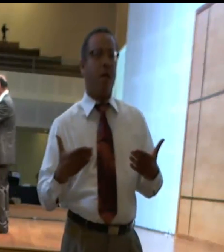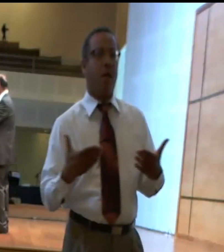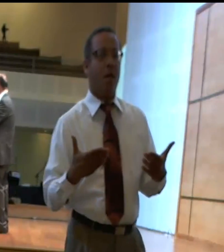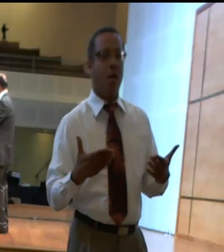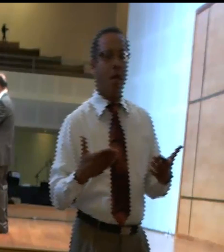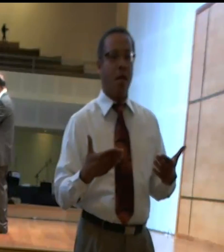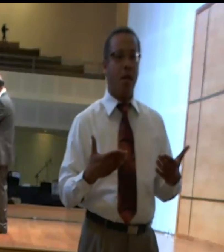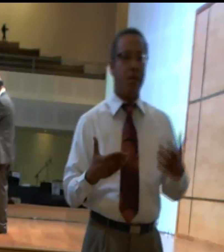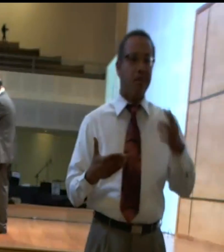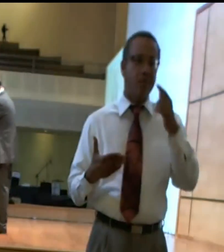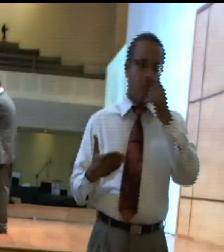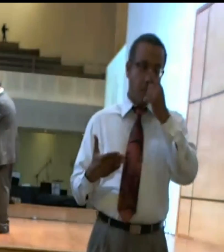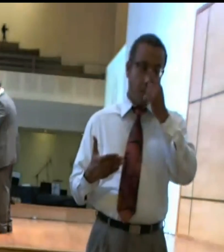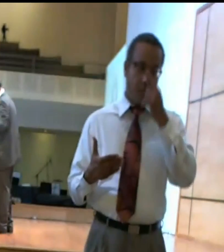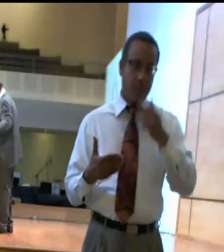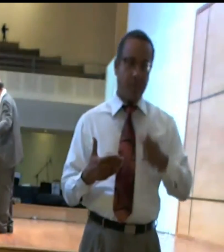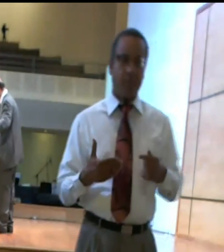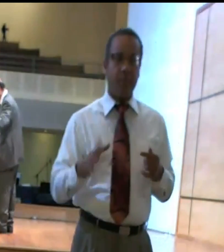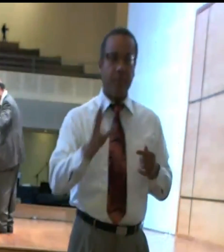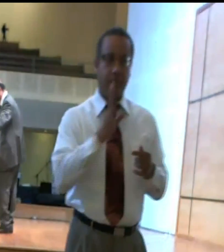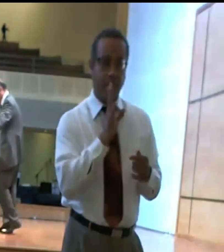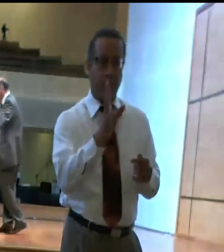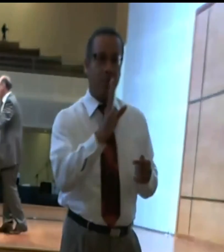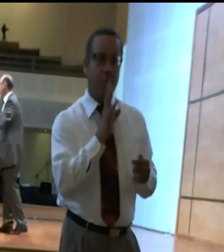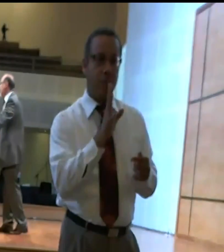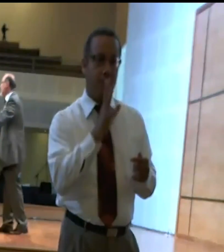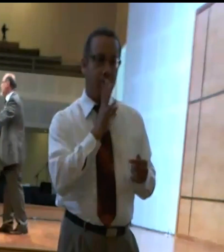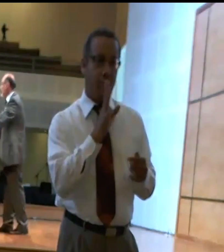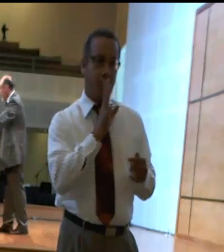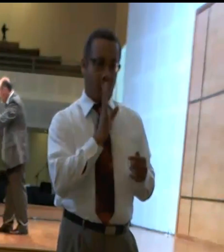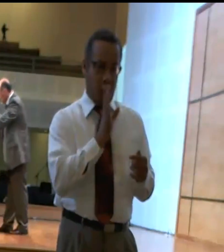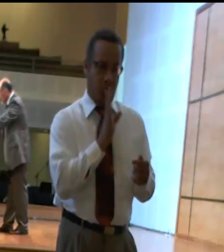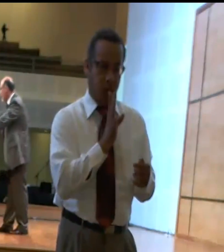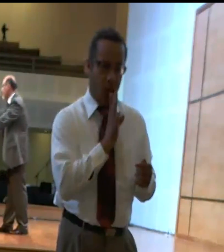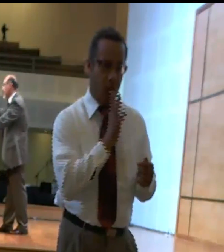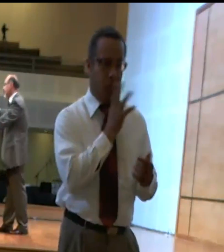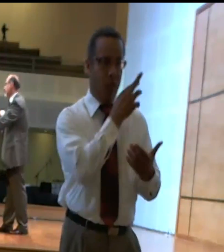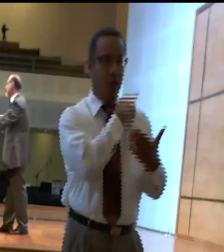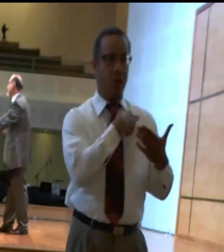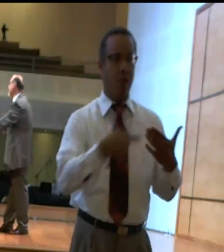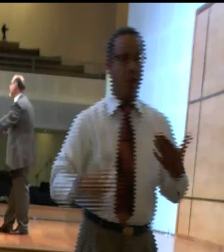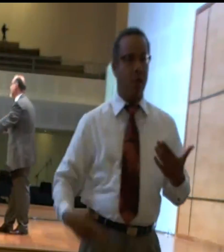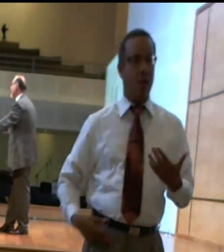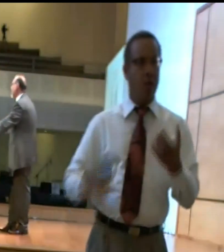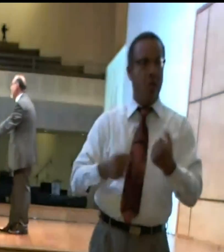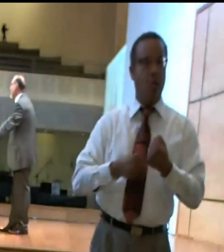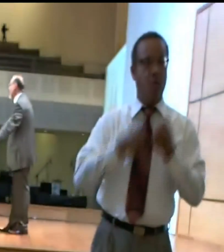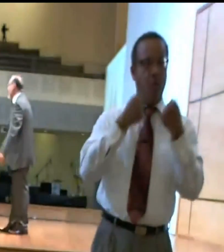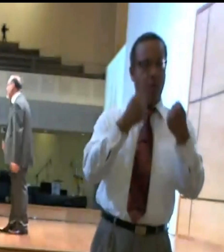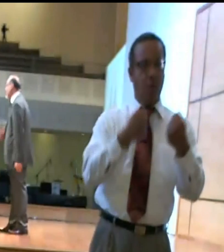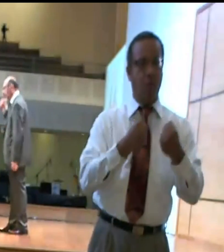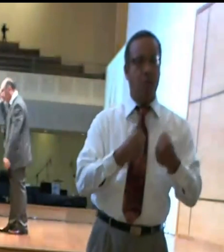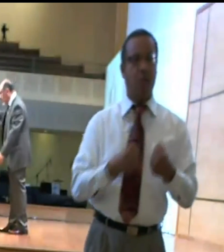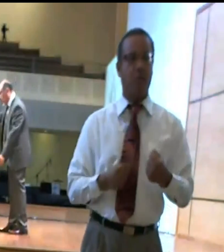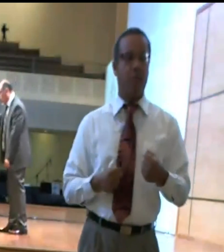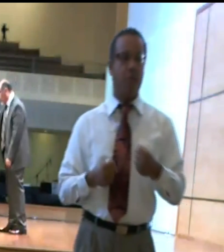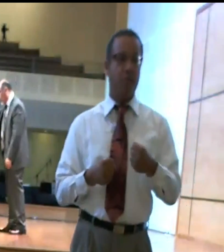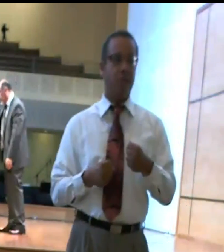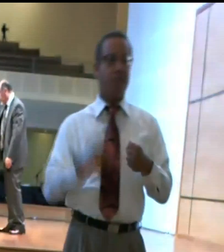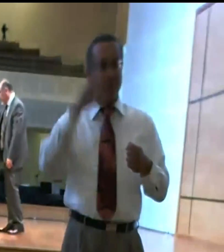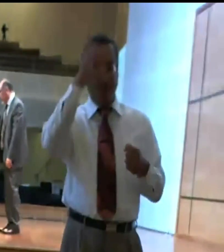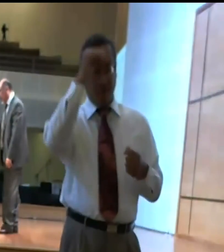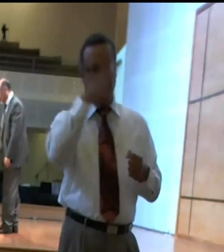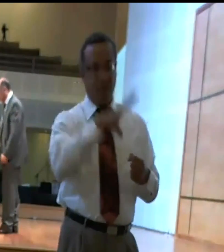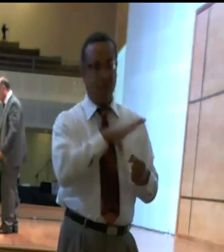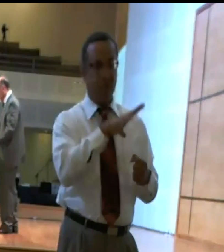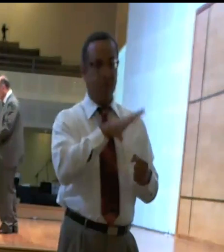nuestro. Hoy hemos hablado de los reyes caprichosos que abusan de su poder y que se enseñorean de los